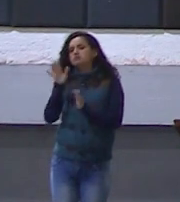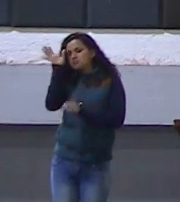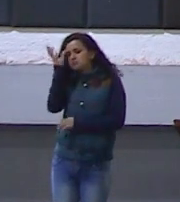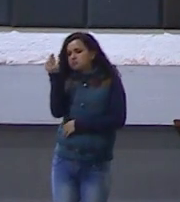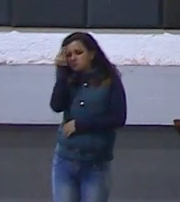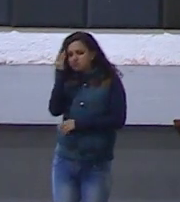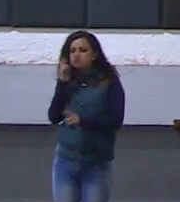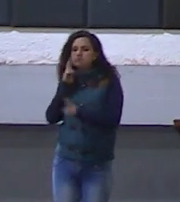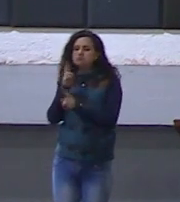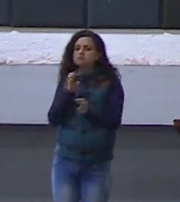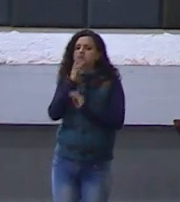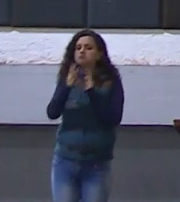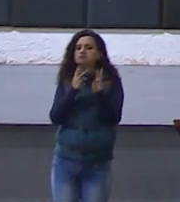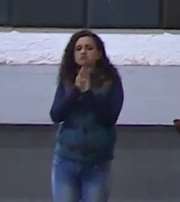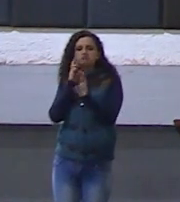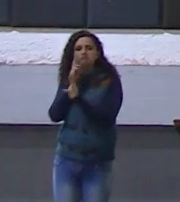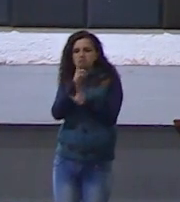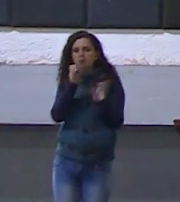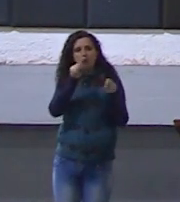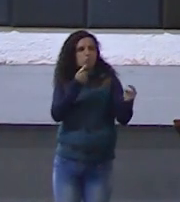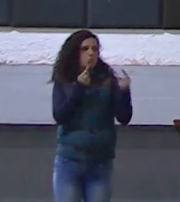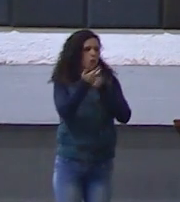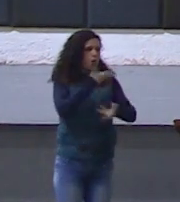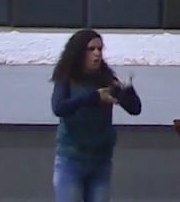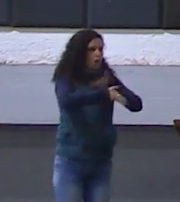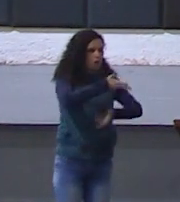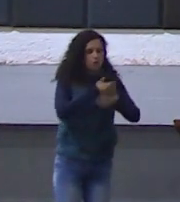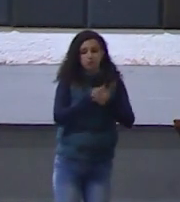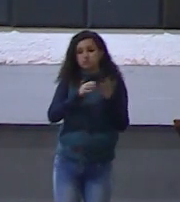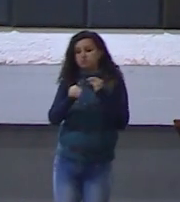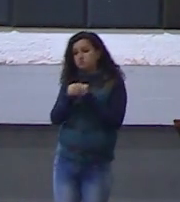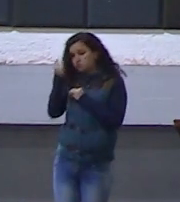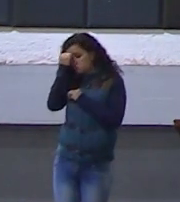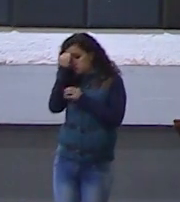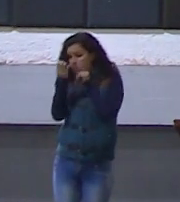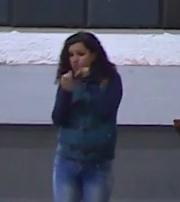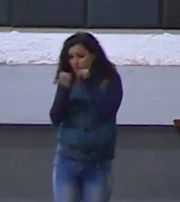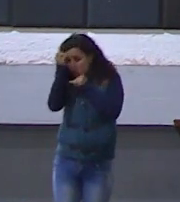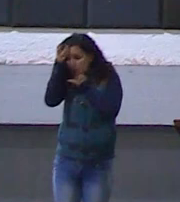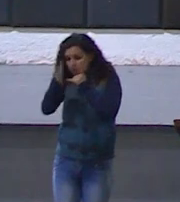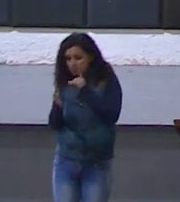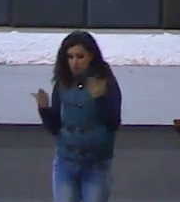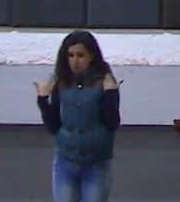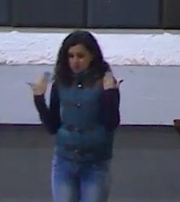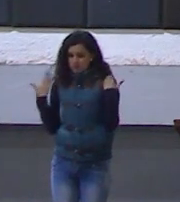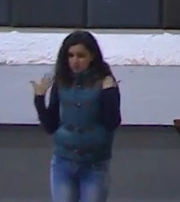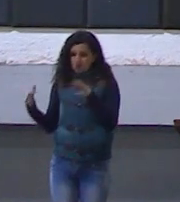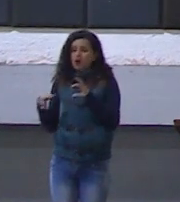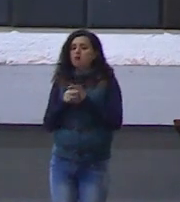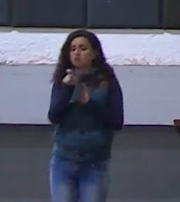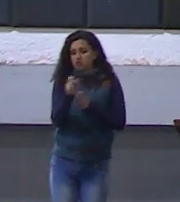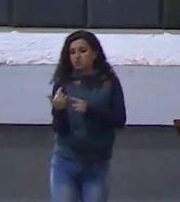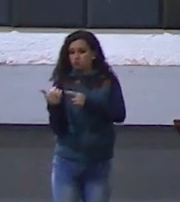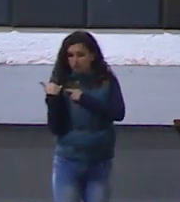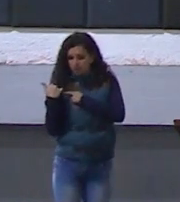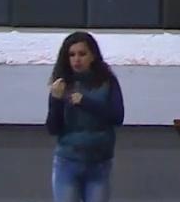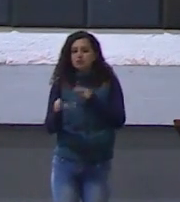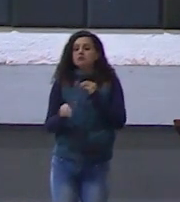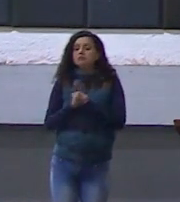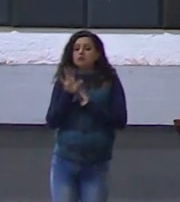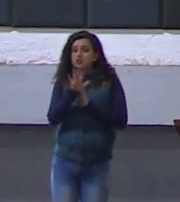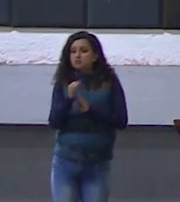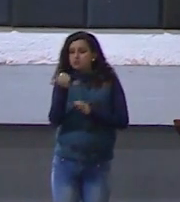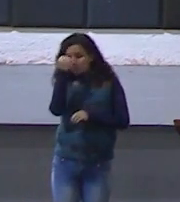reconocidas en el mundo con la cual no podía dialogar quién era el profesor de pedagogía y didáctica de la educación física había un responsable quien es el